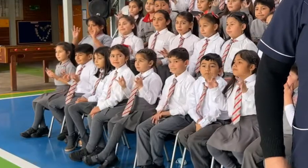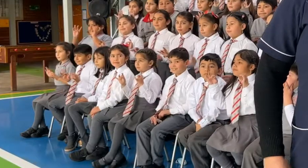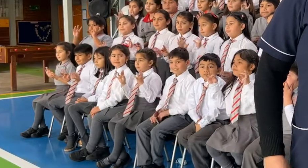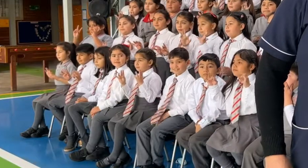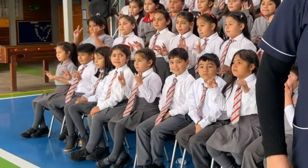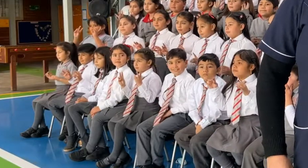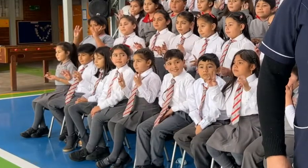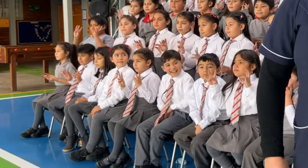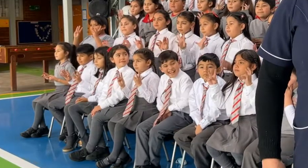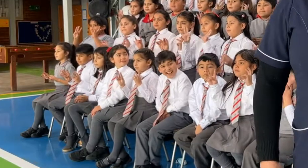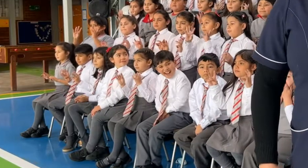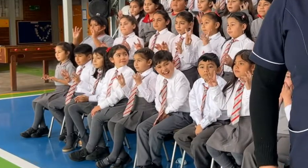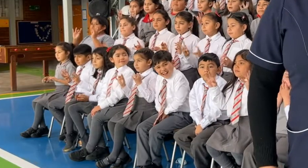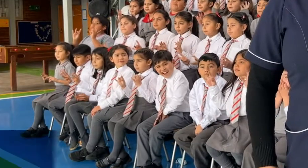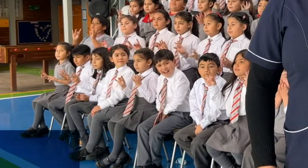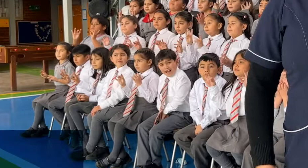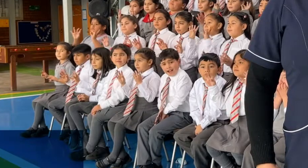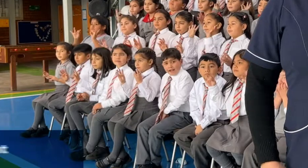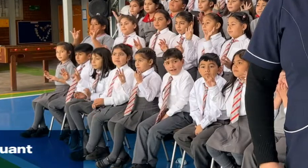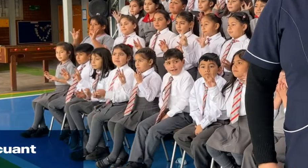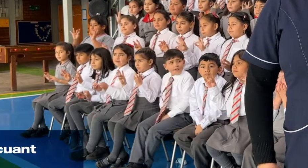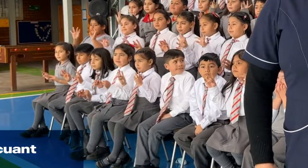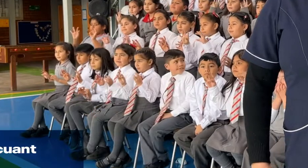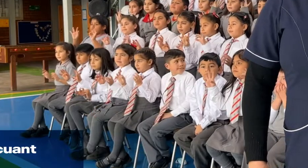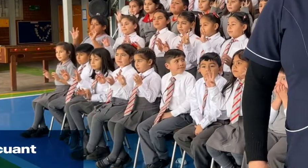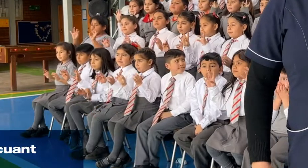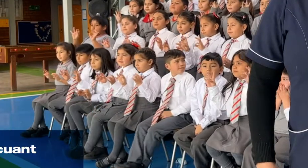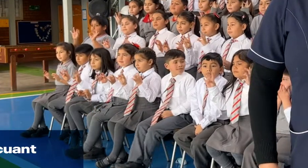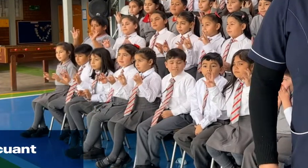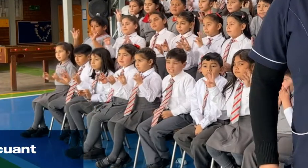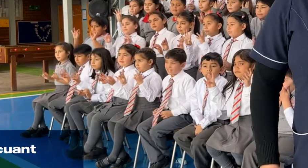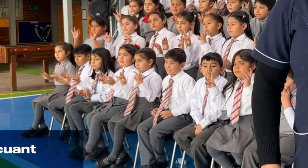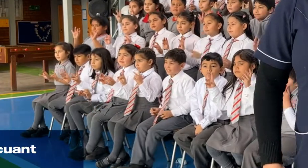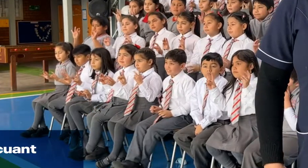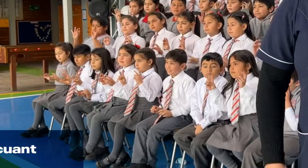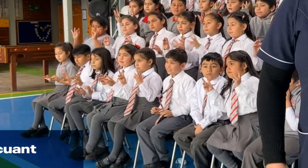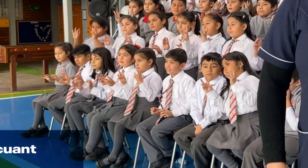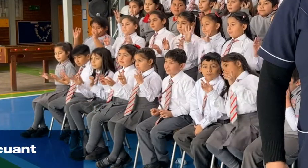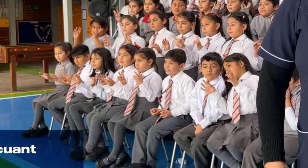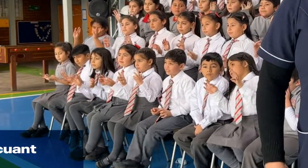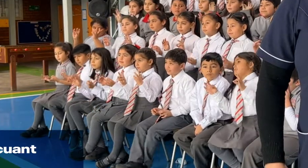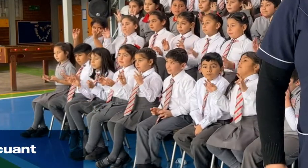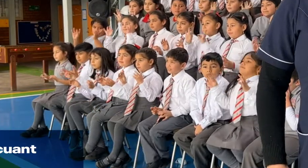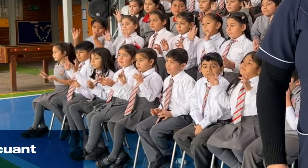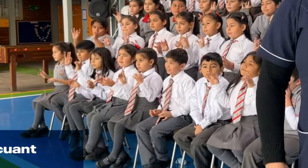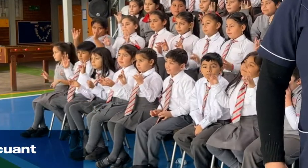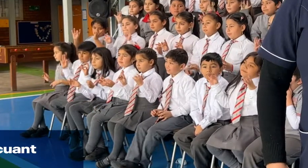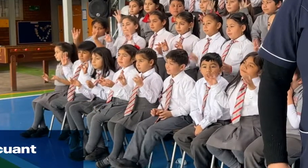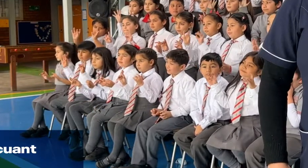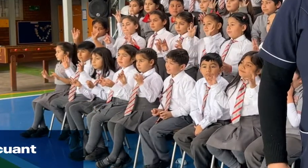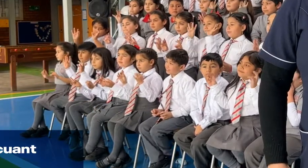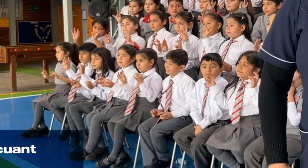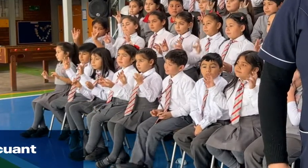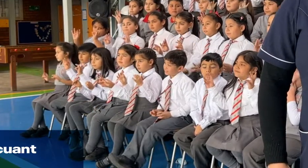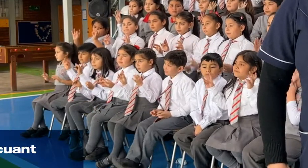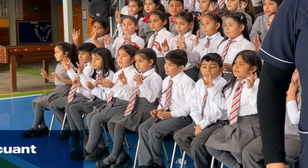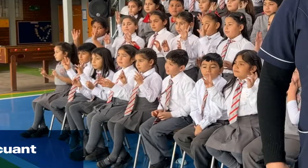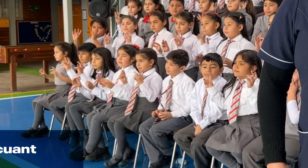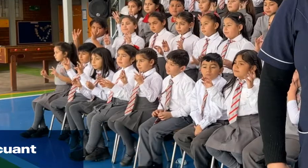Damos gracias a la vida por la alegría y la ternura de nuestros niños en el colegio, por la paz en sus corazones